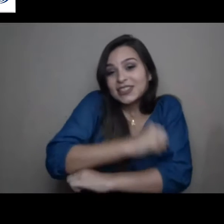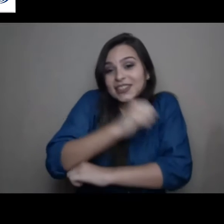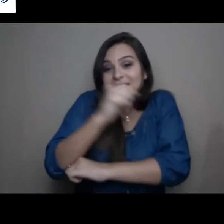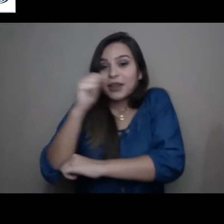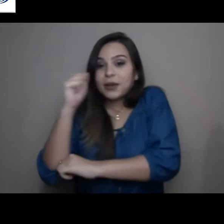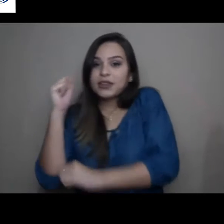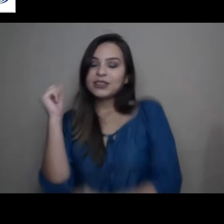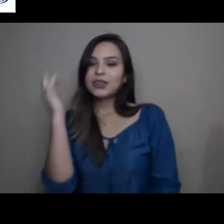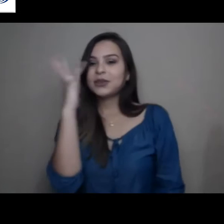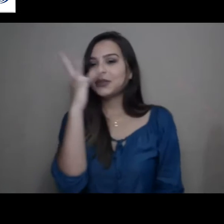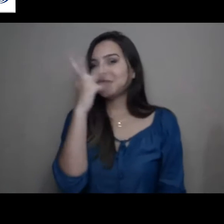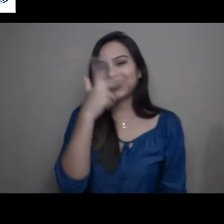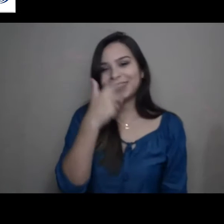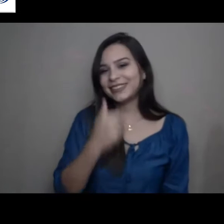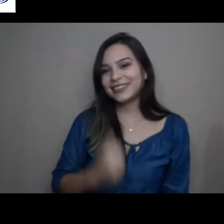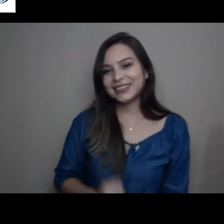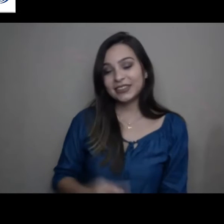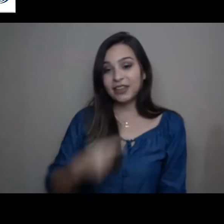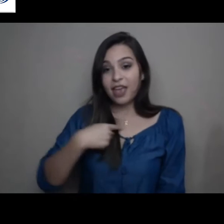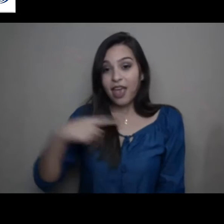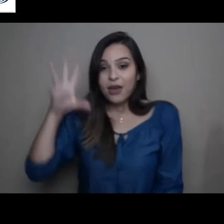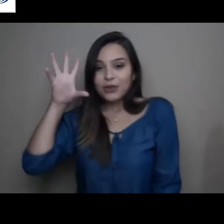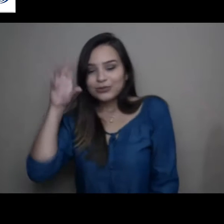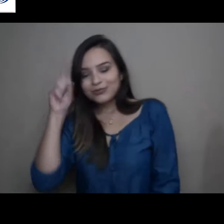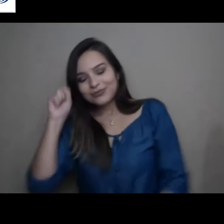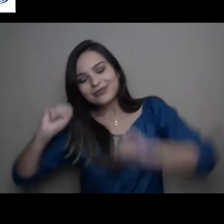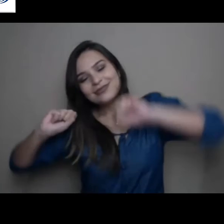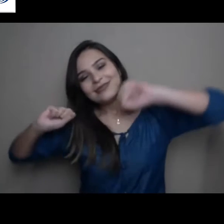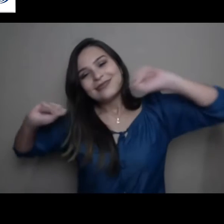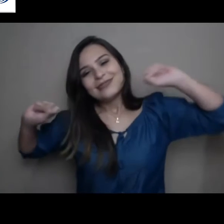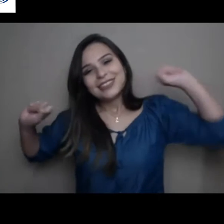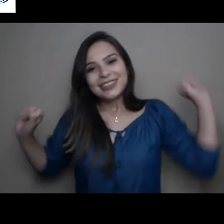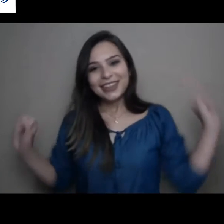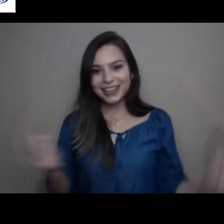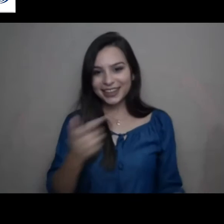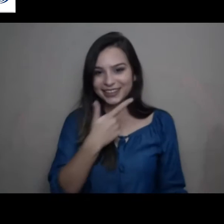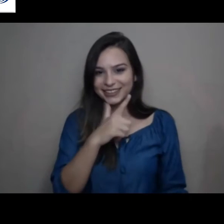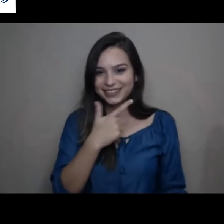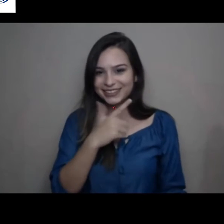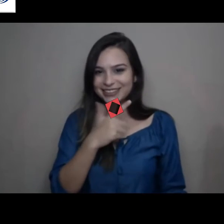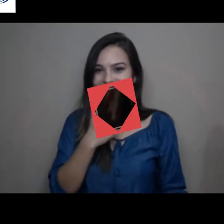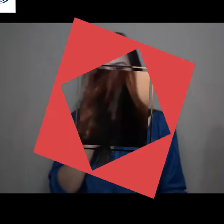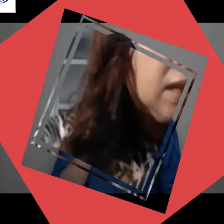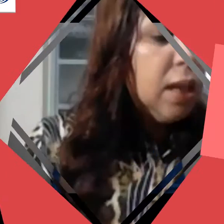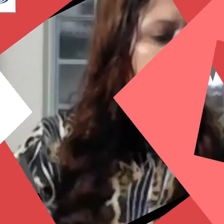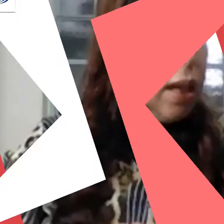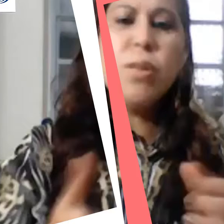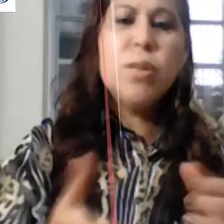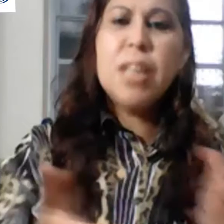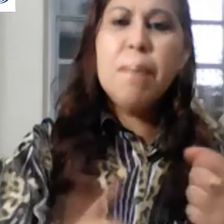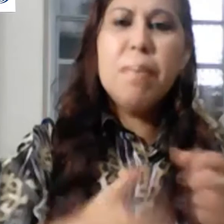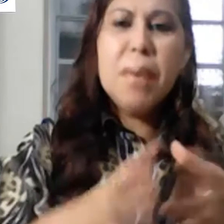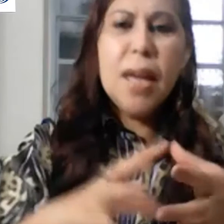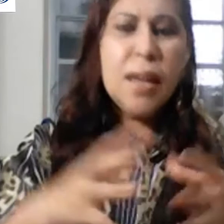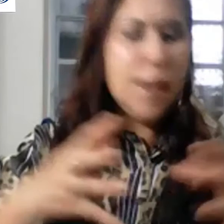O dia amanheceu tão lindo, eu dormi e acordo sorrindo. E